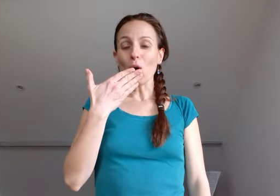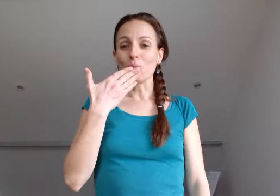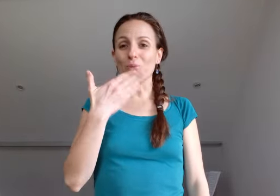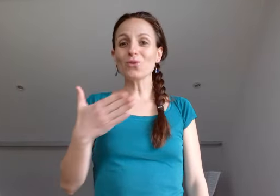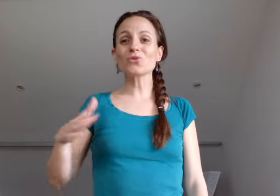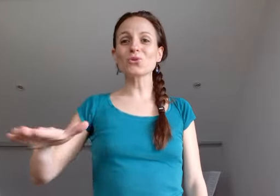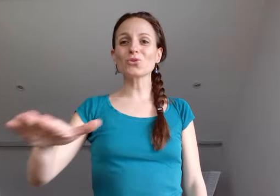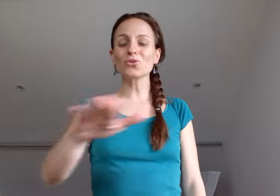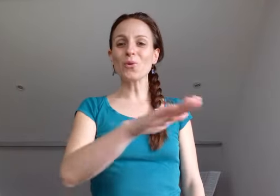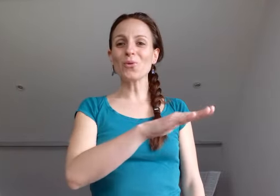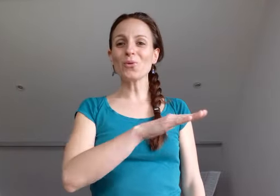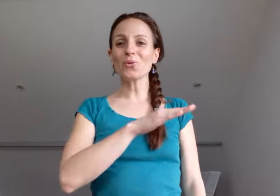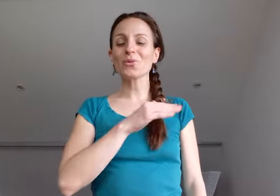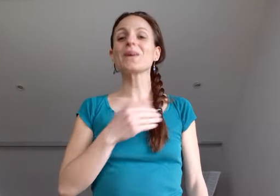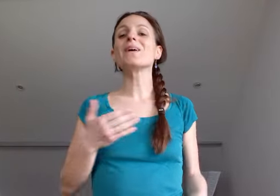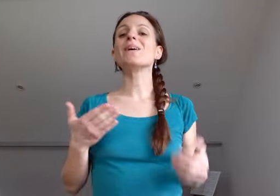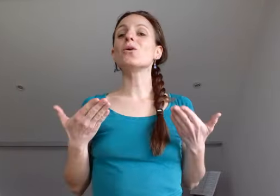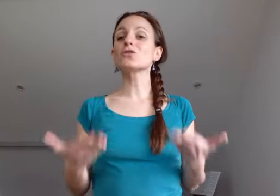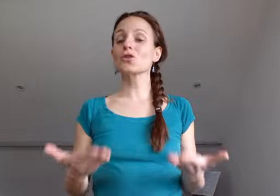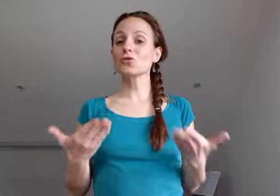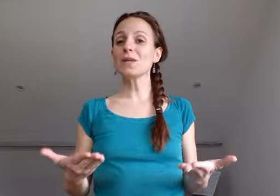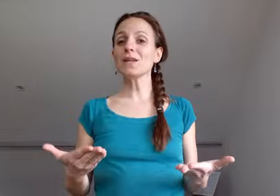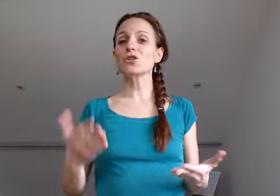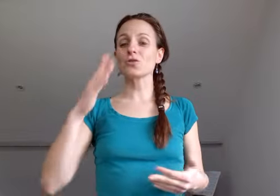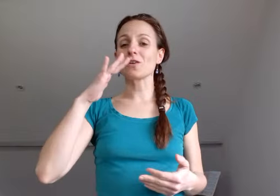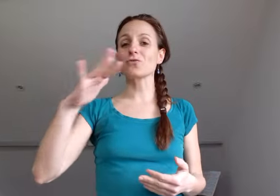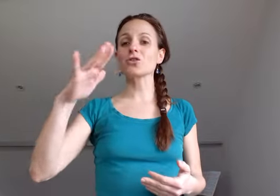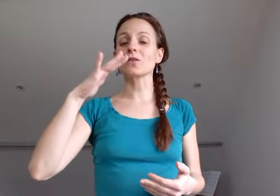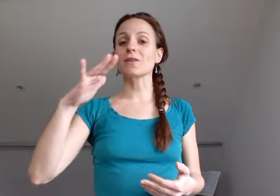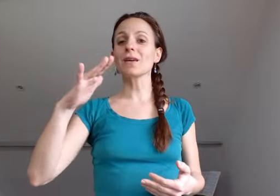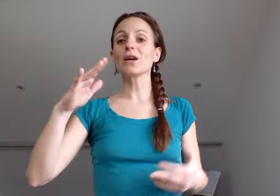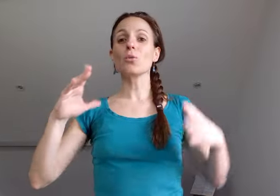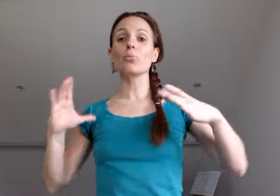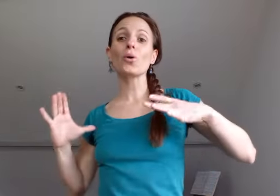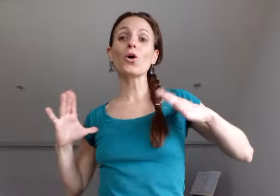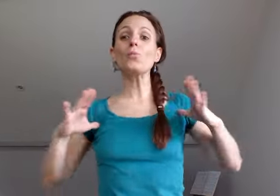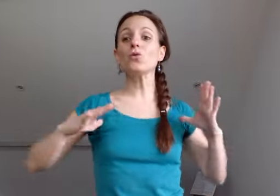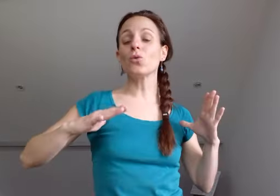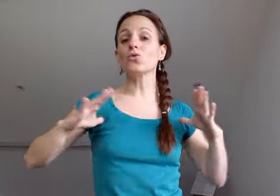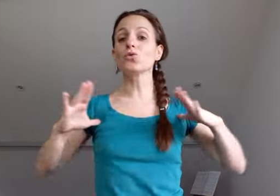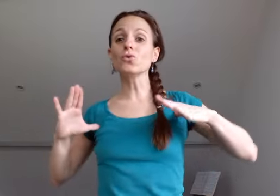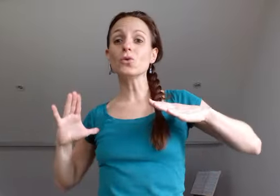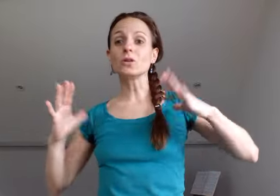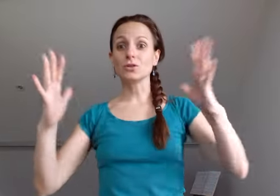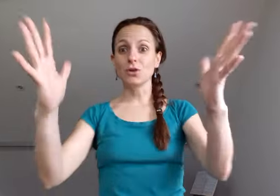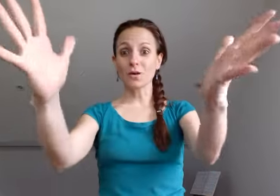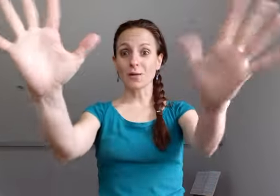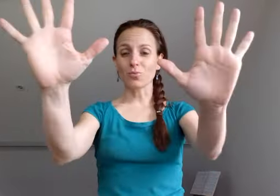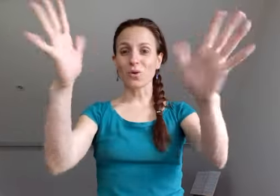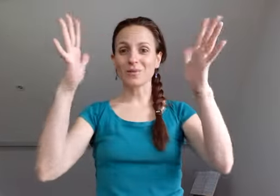bonjour tout le monde aujourd'hui je vais vous chanter promenons nous dans les bois